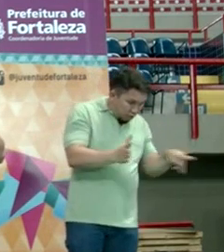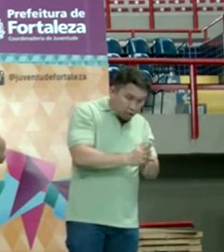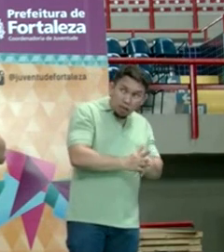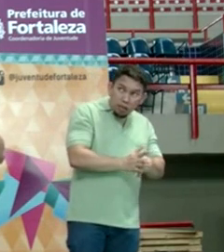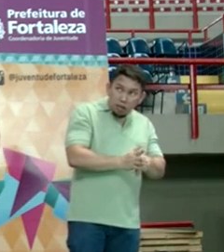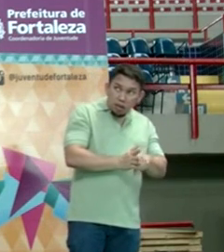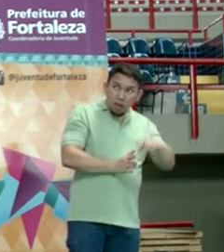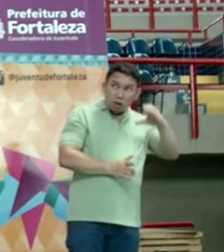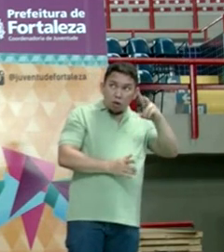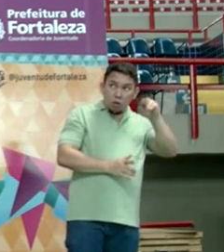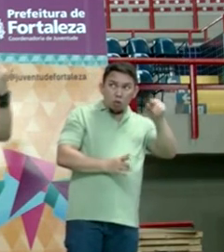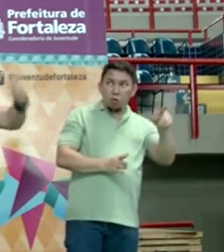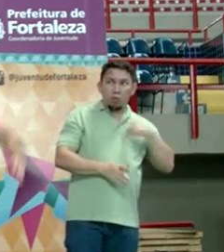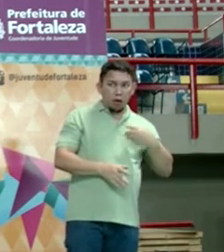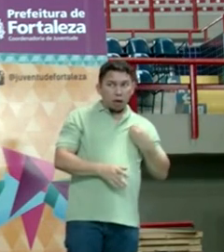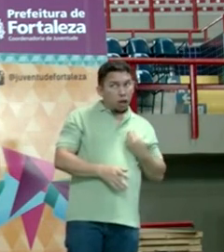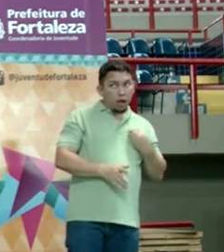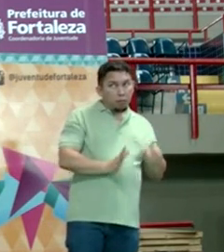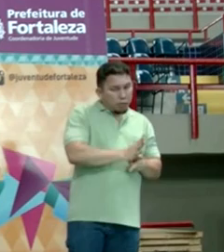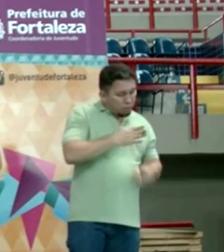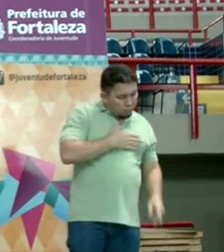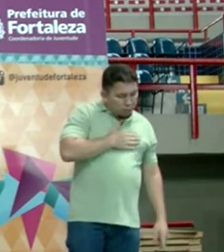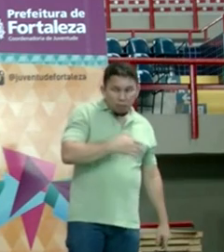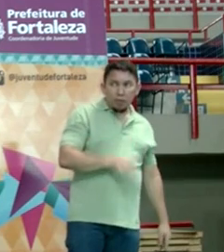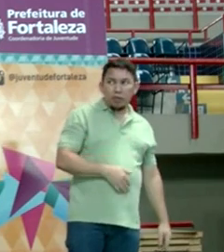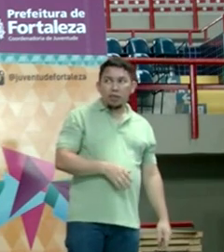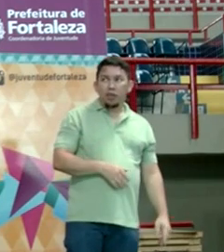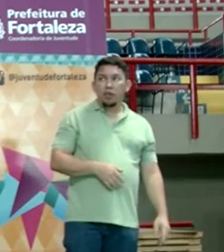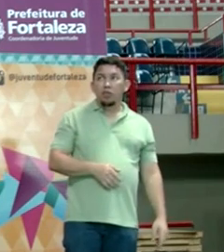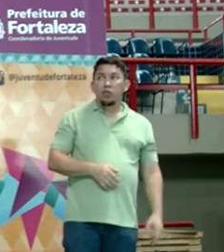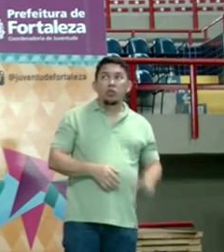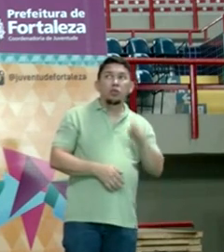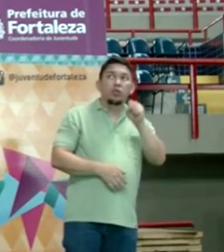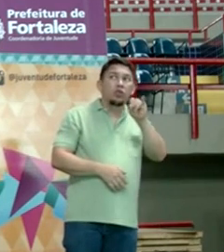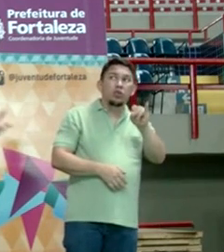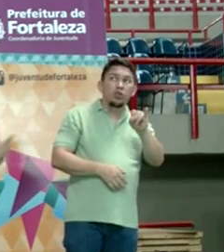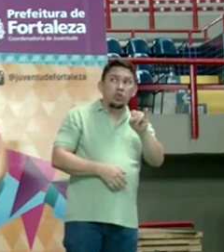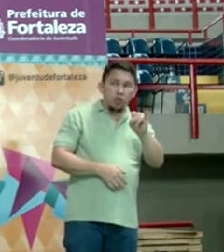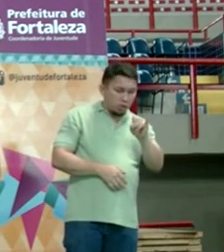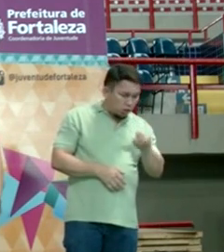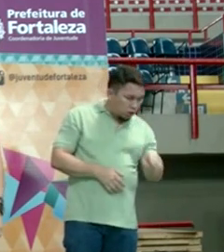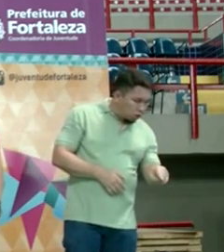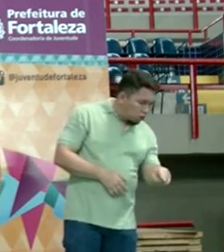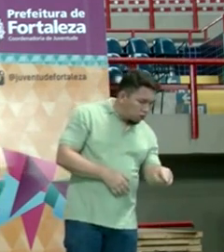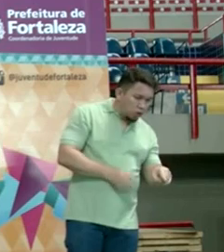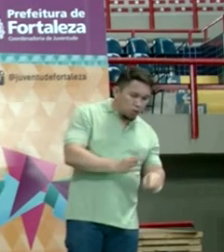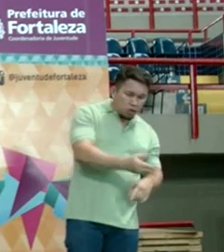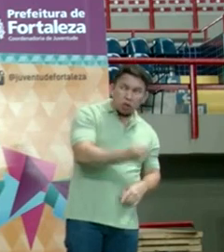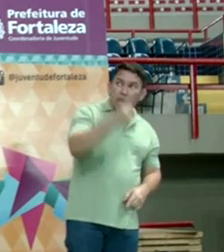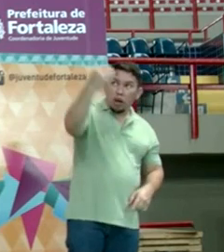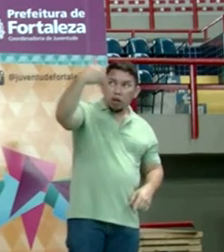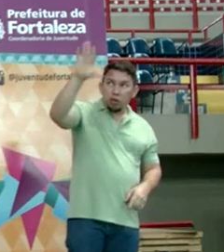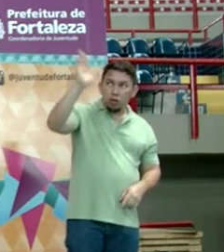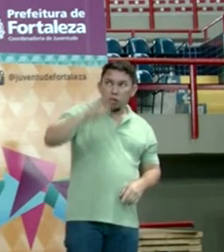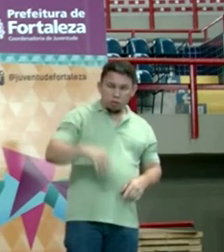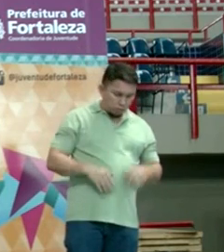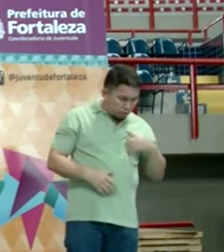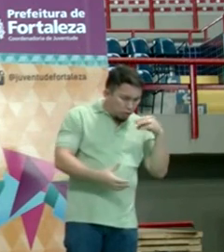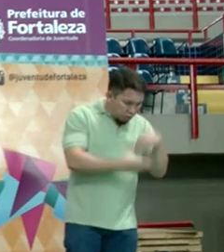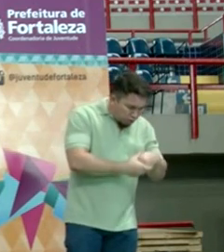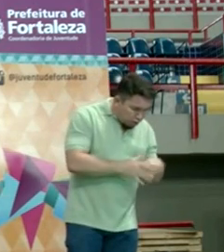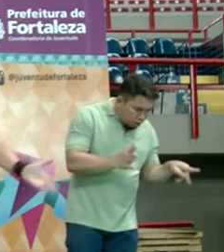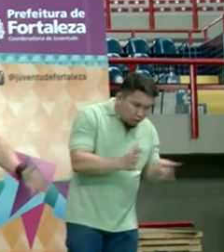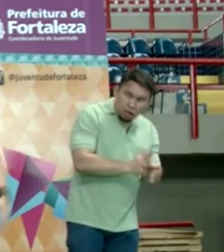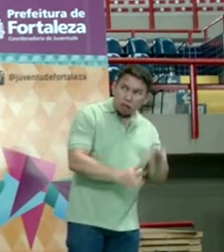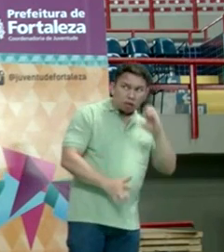Cuba é de Cuba. Se não está em Cuba, não é de Cuba. Agora, não está em